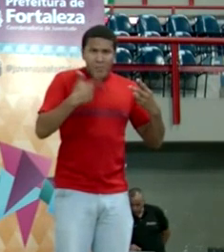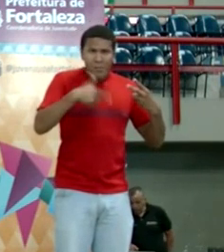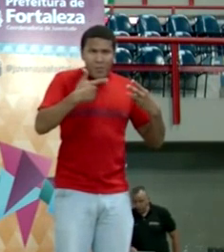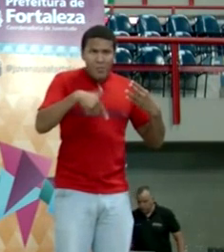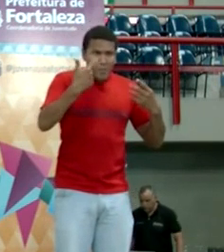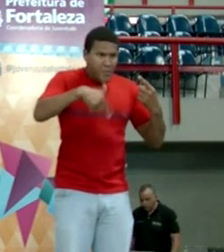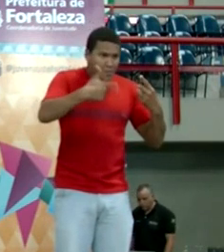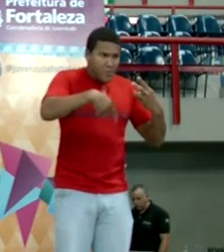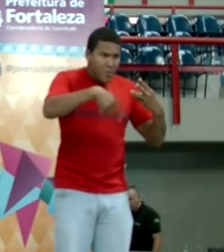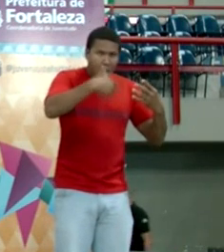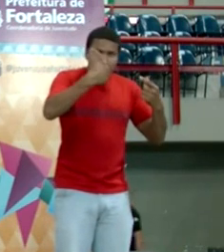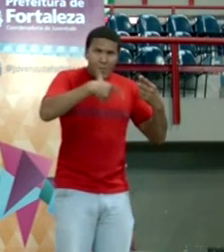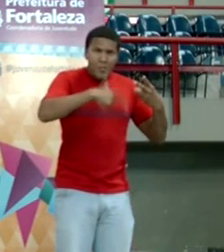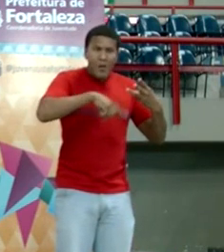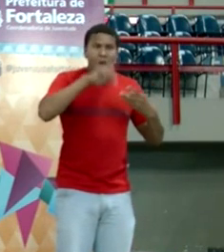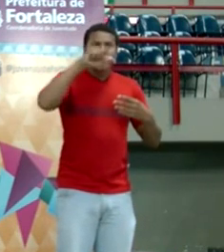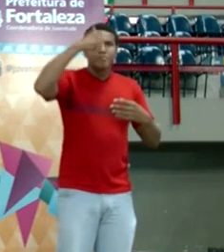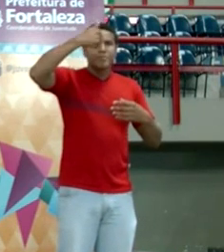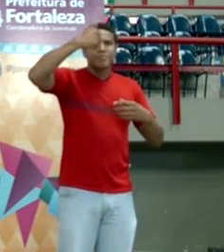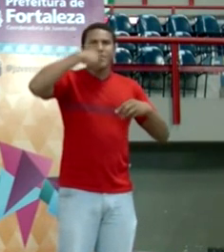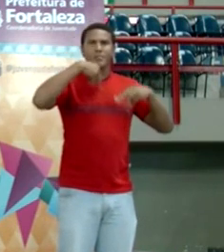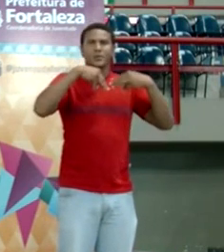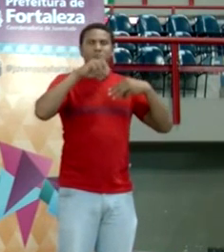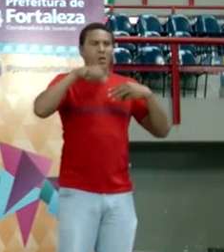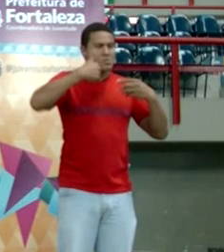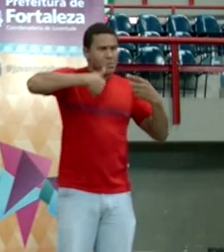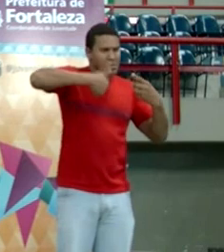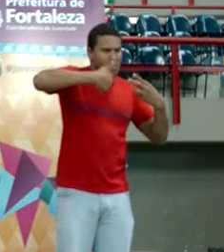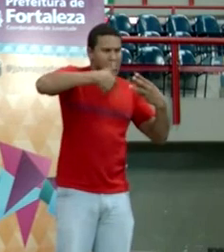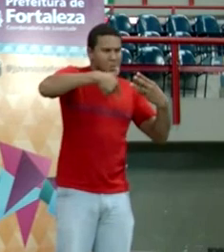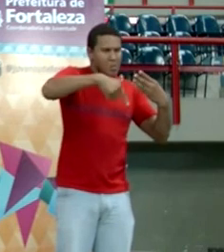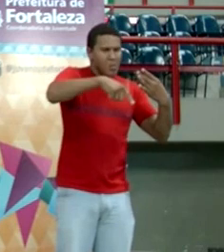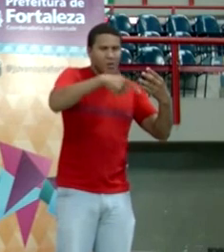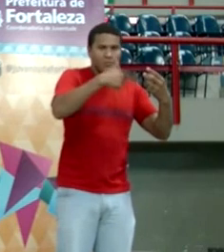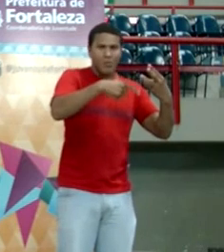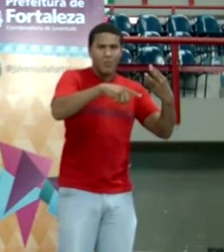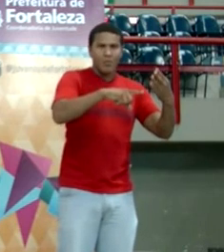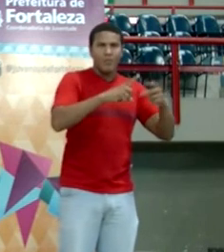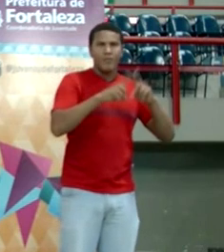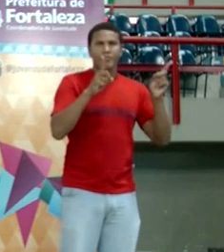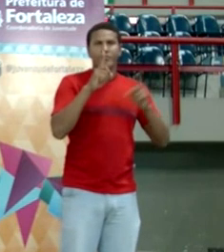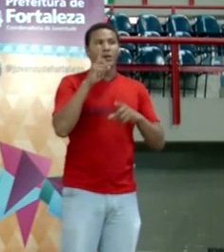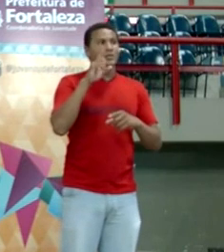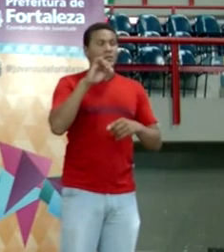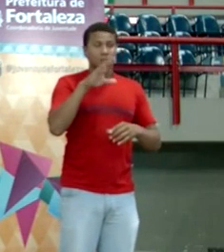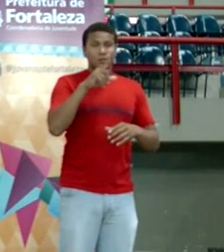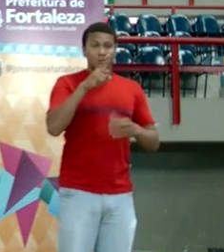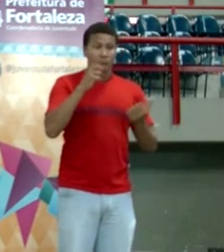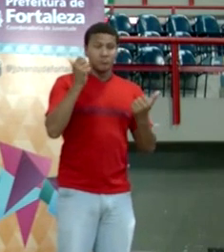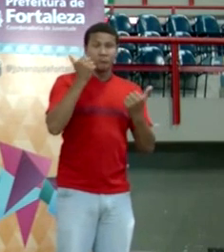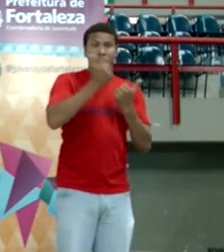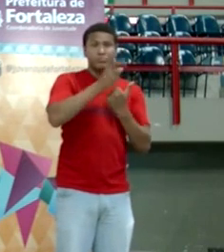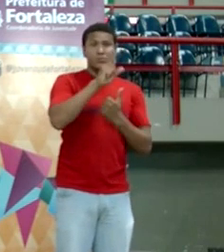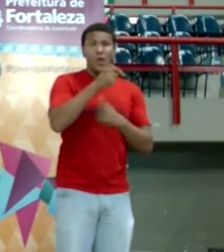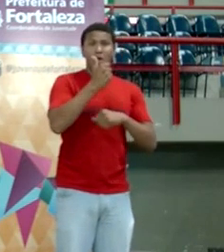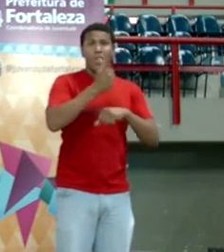de reeleição para o primeiro-ministro na Inglaterra. Só que o mandato só é de 2 anos. Tá